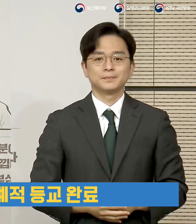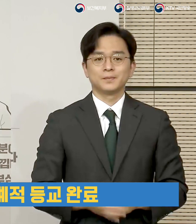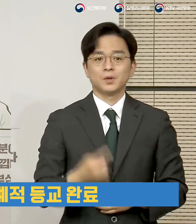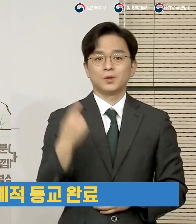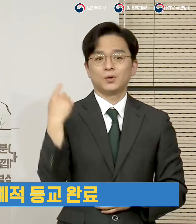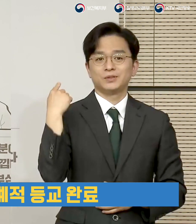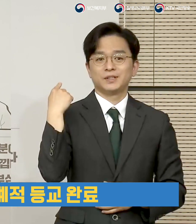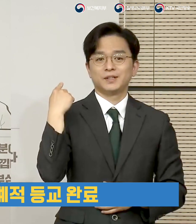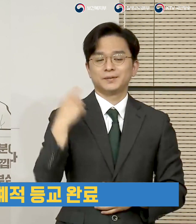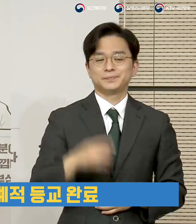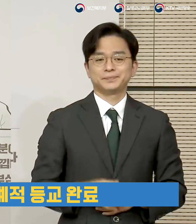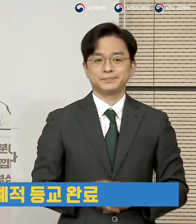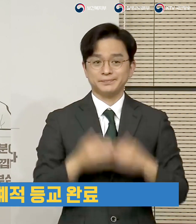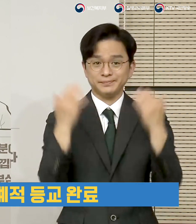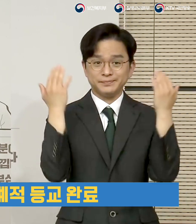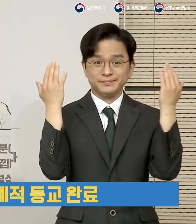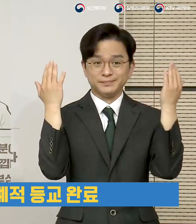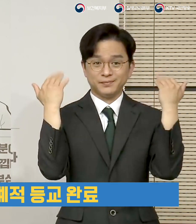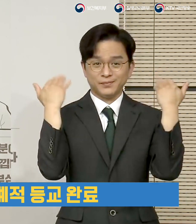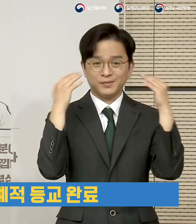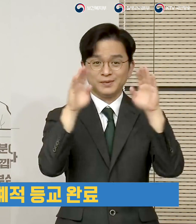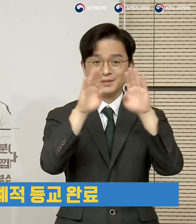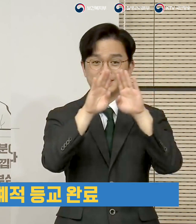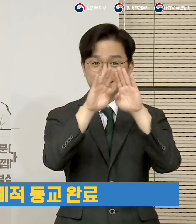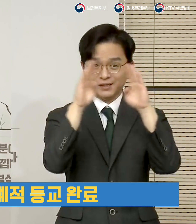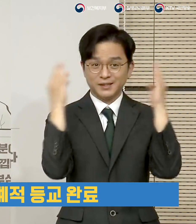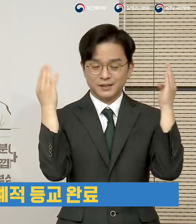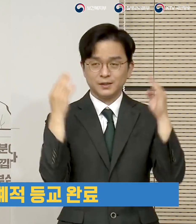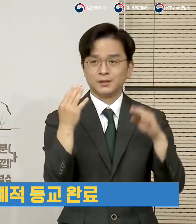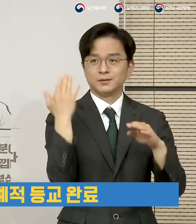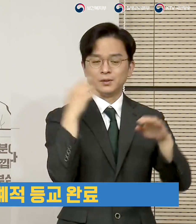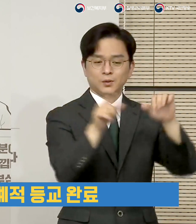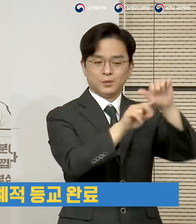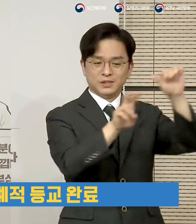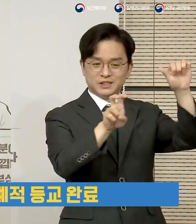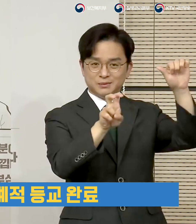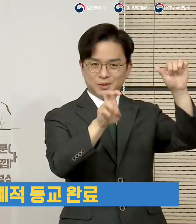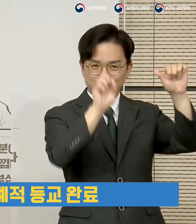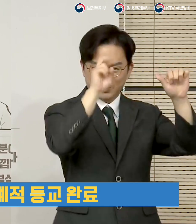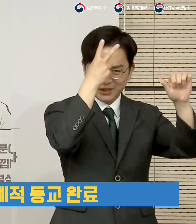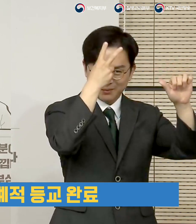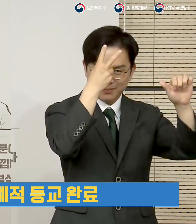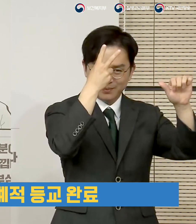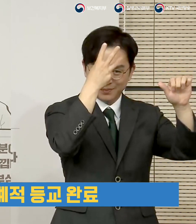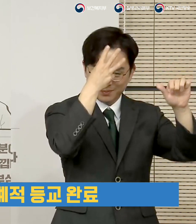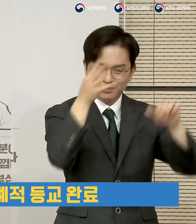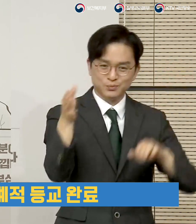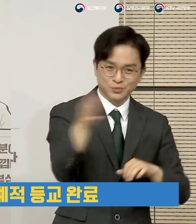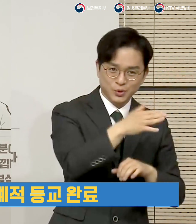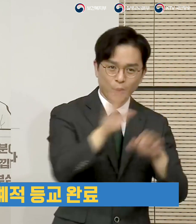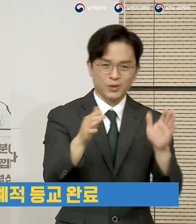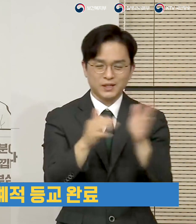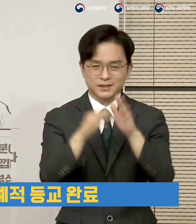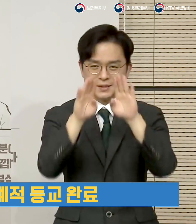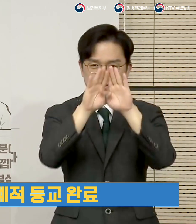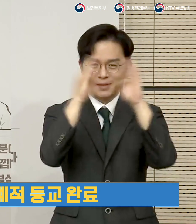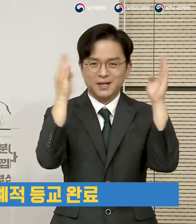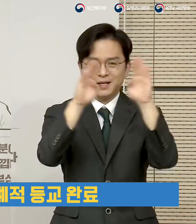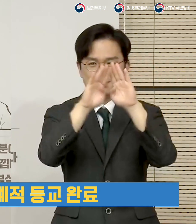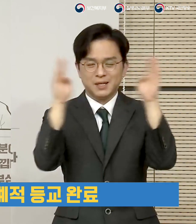어제 3단계 등교를 마지막으로 5월 20일 고등학교 3학년부터 시작된 단계적 등교가